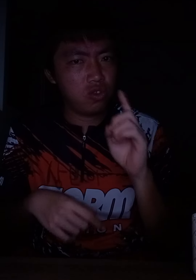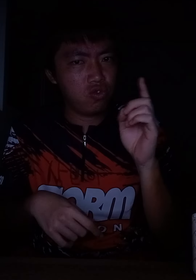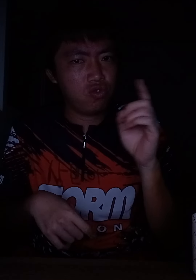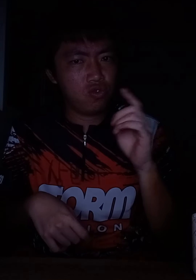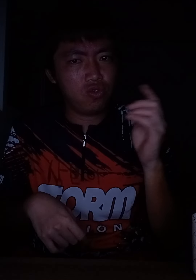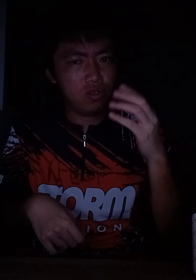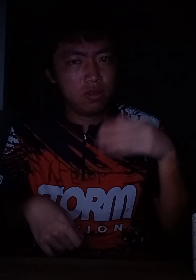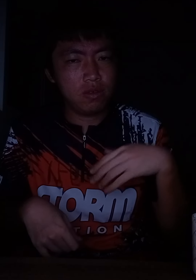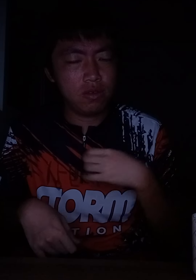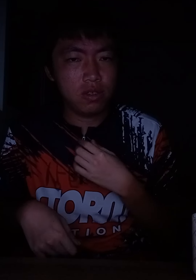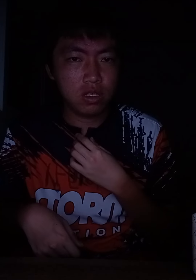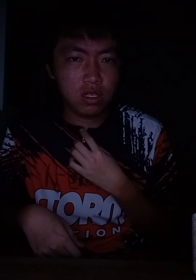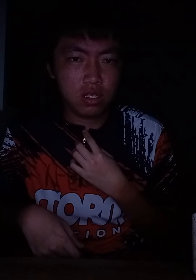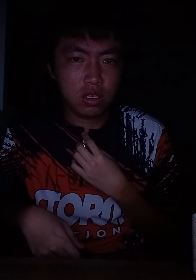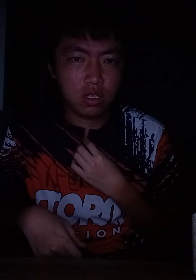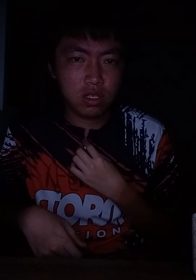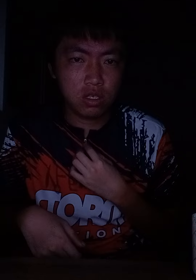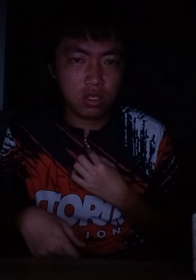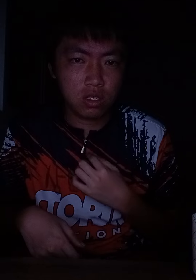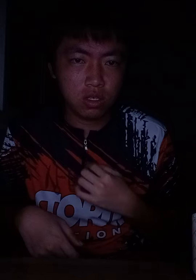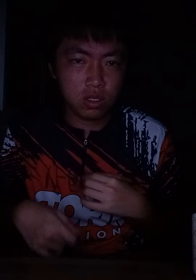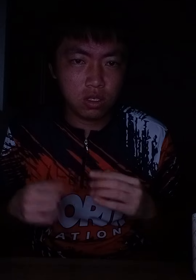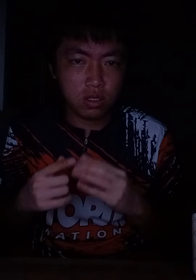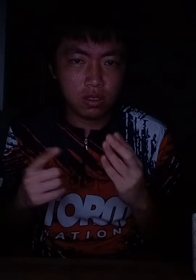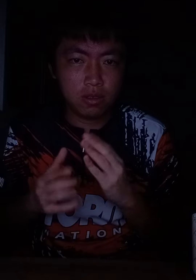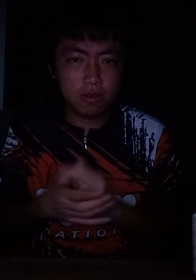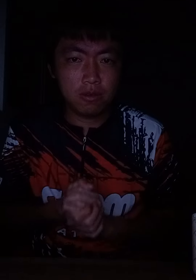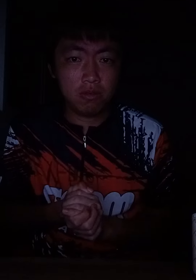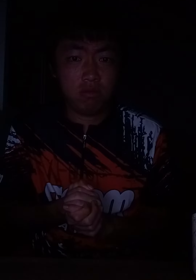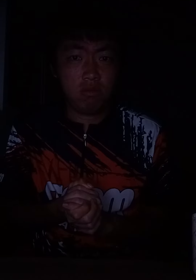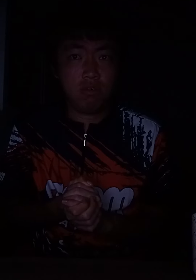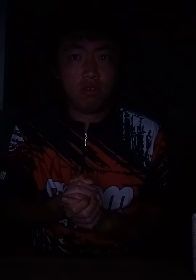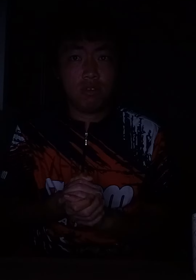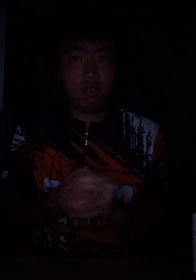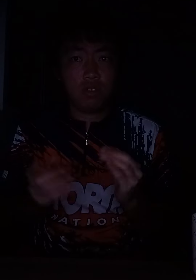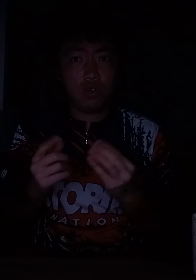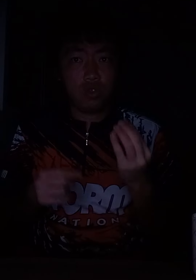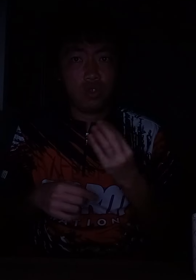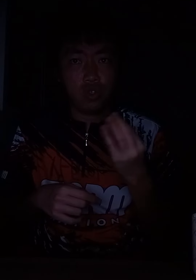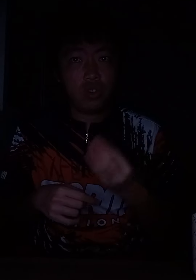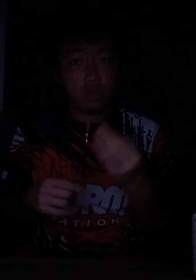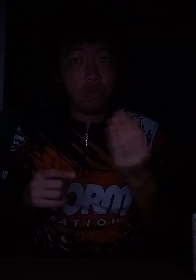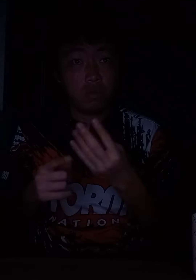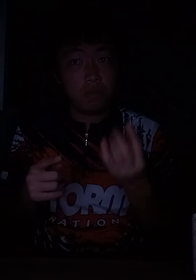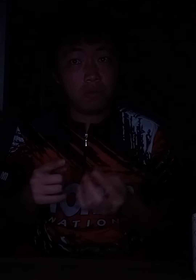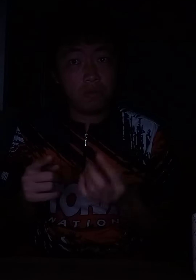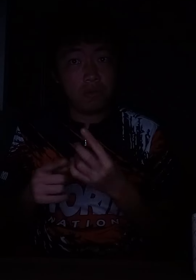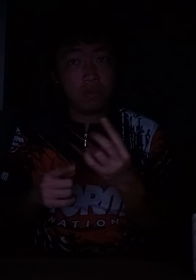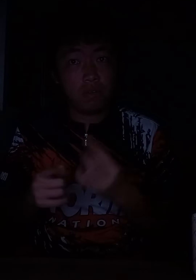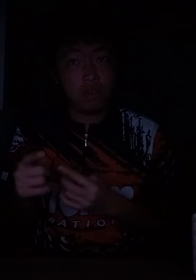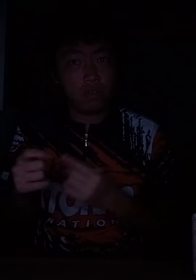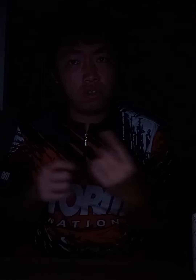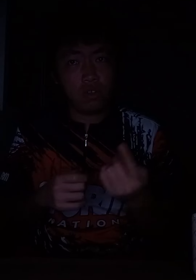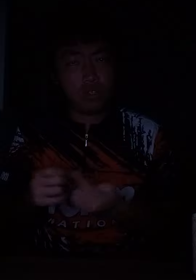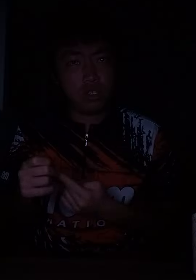거에 대해서 정말 좀 가슴이 아프네요. 자, 어쨌든 지금 황석우 위원님께서